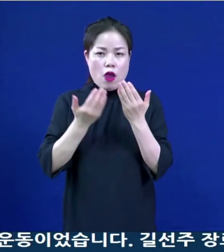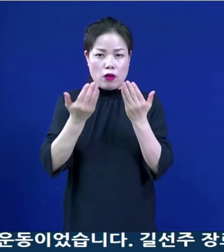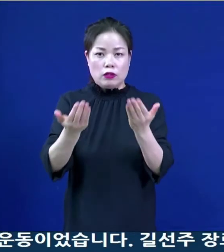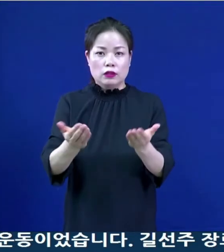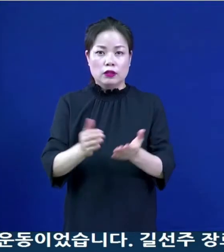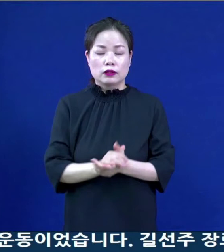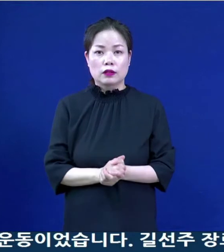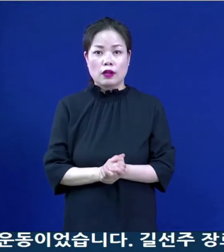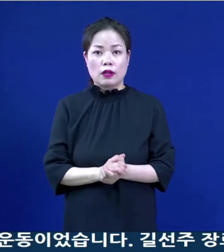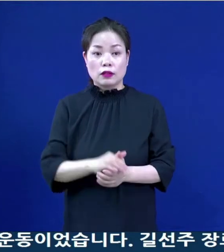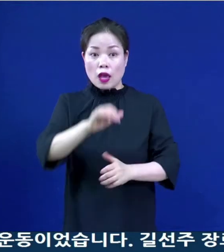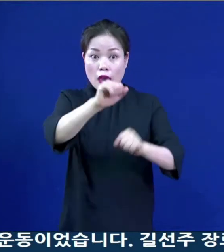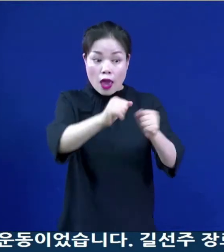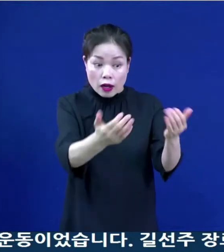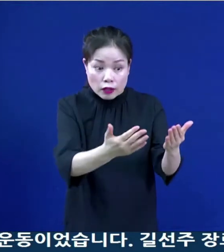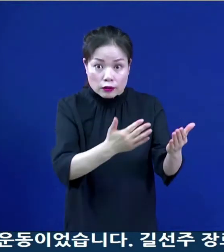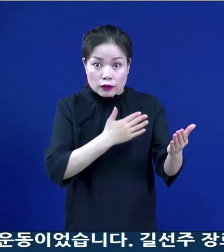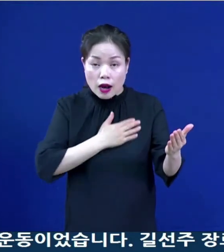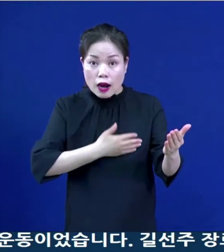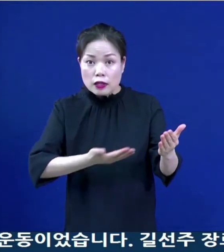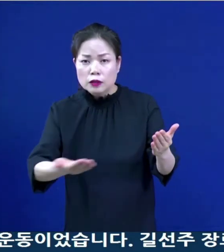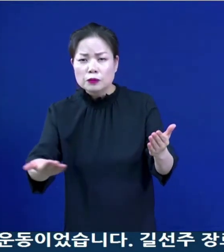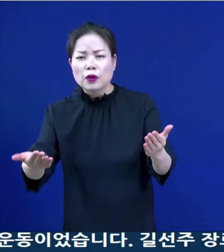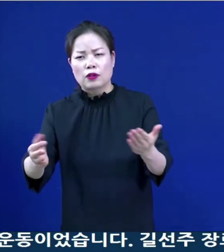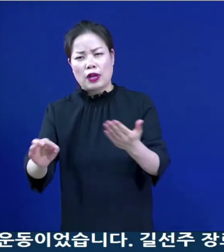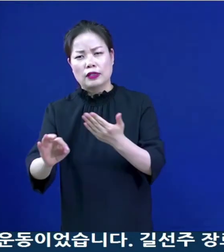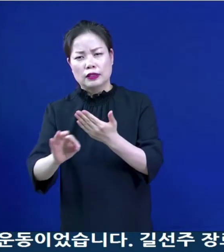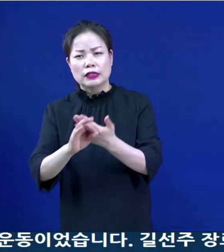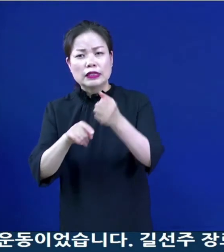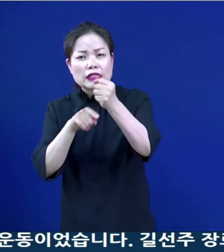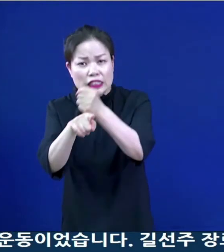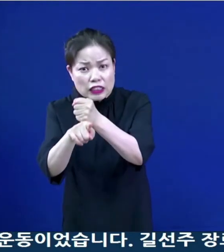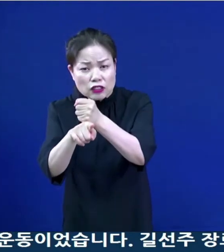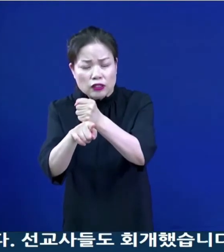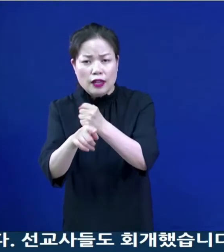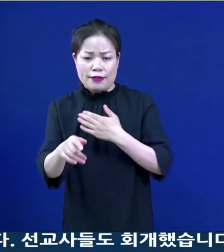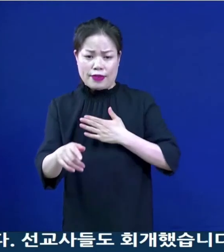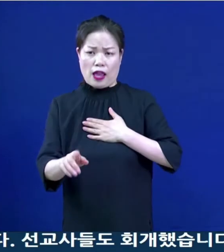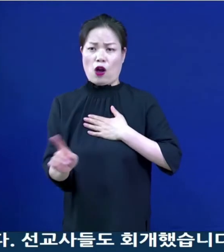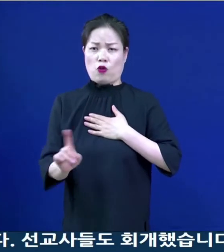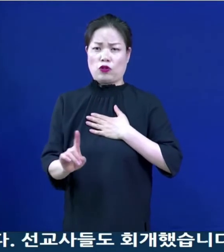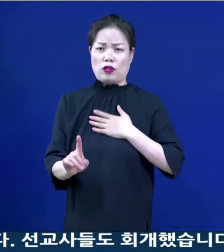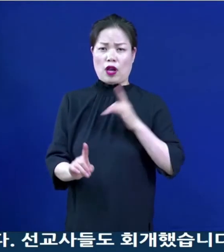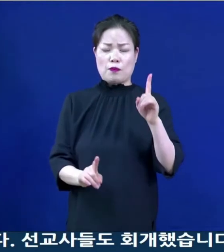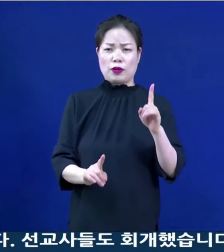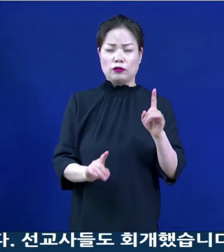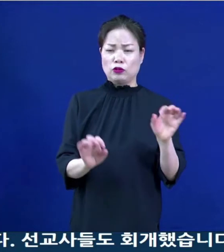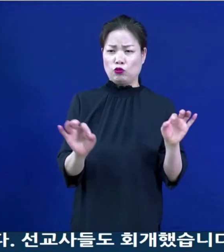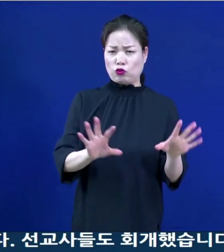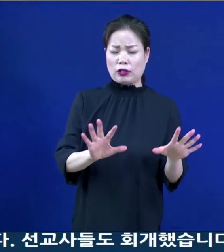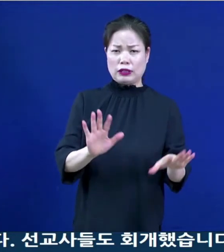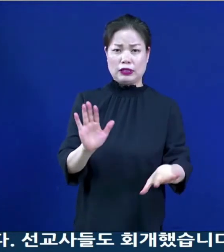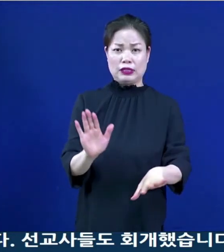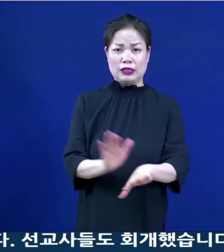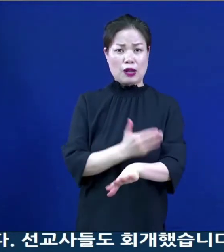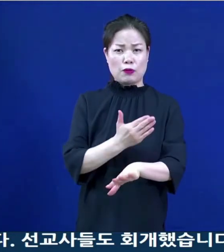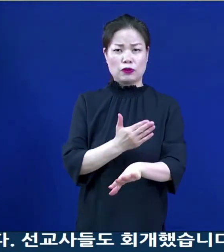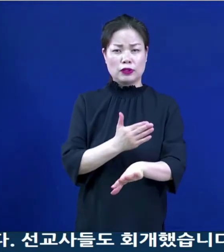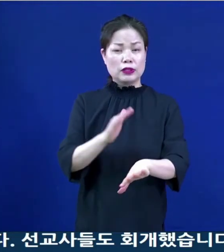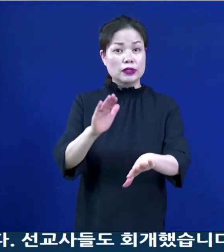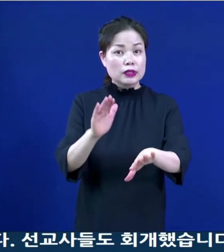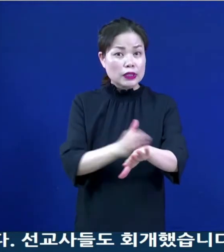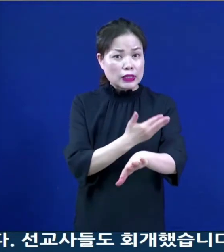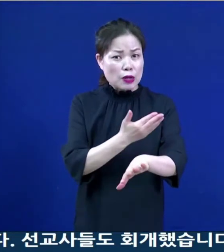있는 겁니다. 행한 일을 알리며, 이 얘기는 내가 어떤 한 번 순간적으로 잘못했던 그